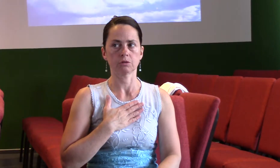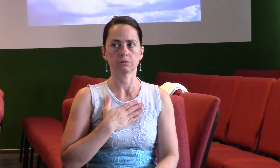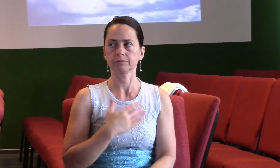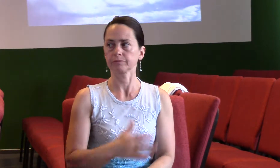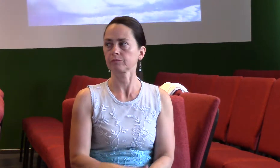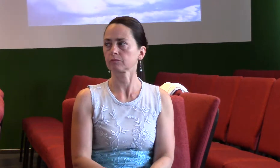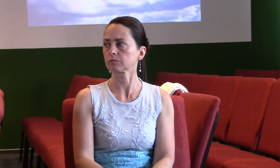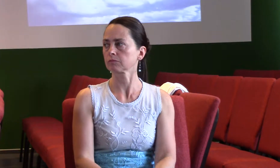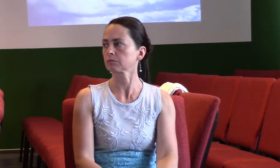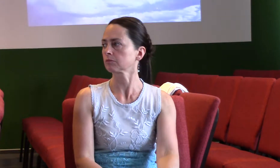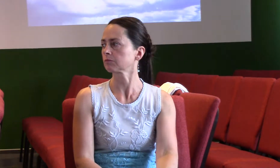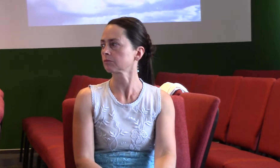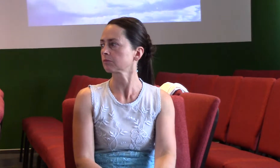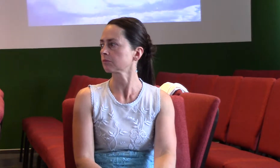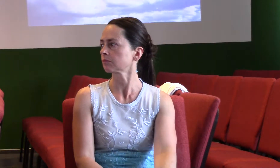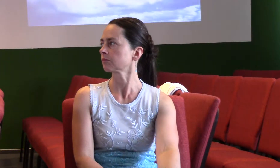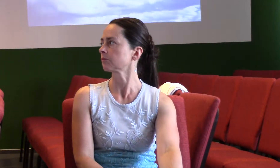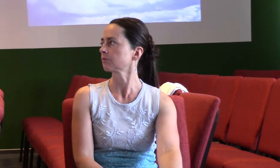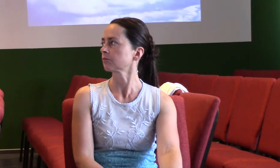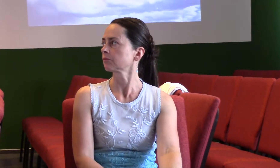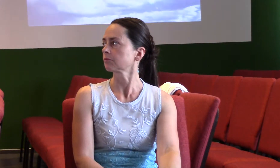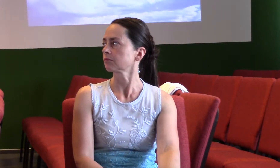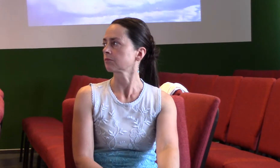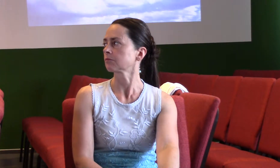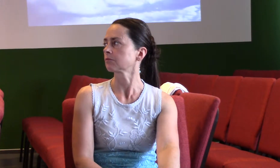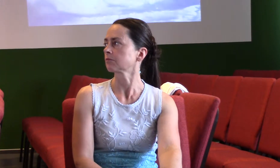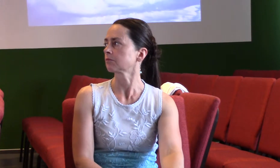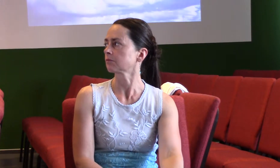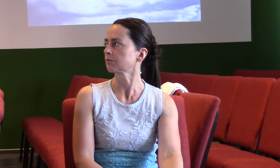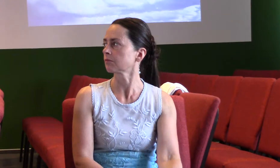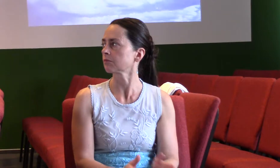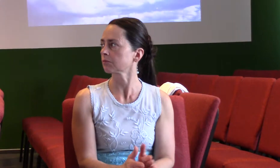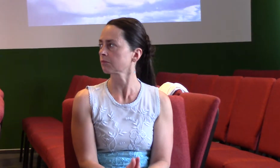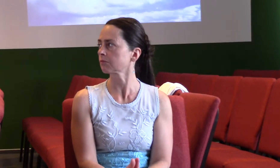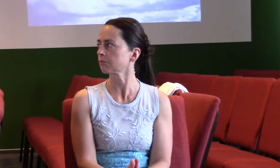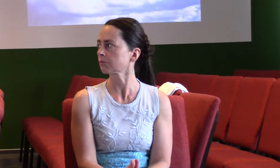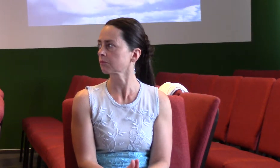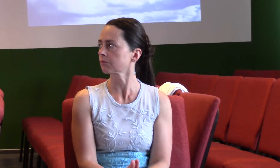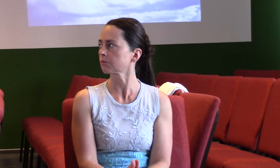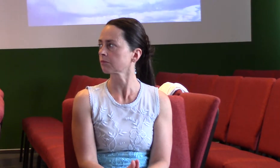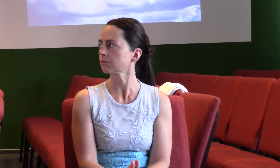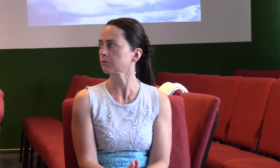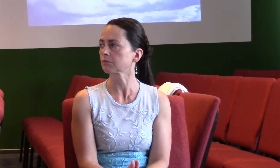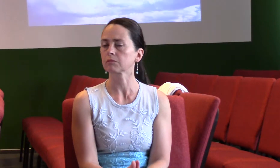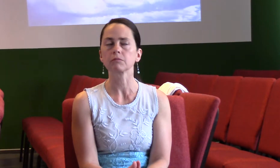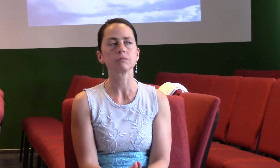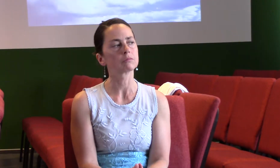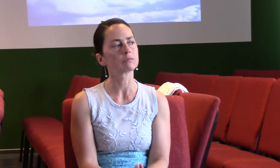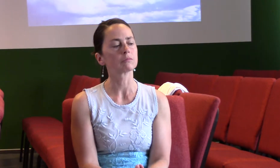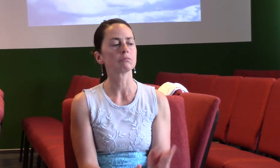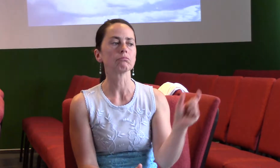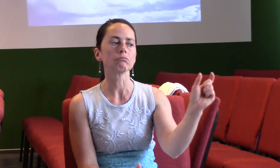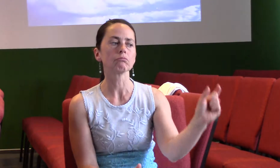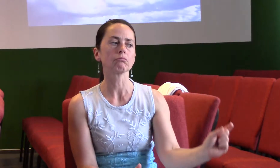A on to vyzývá tím, že k nám přichází a šeptá nám to je to božst,